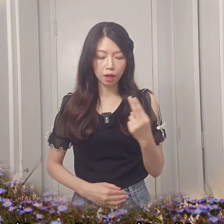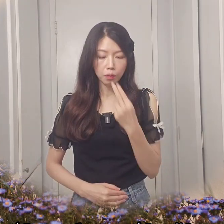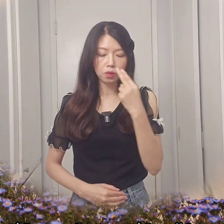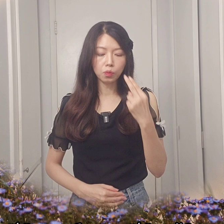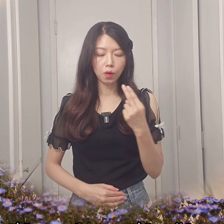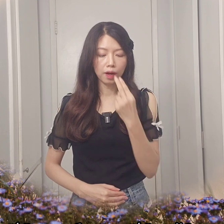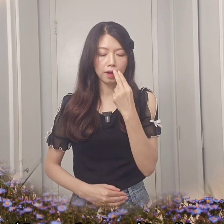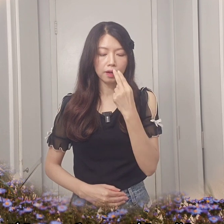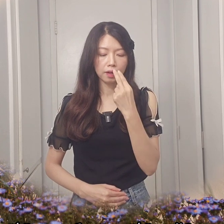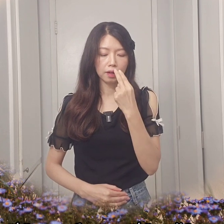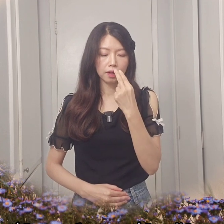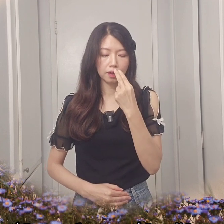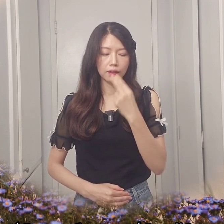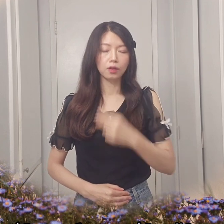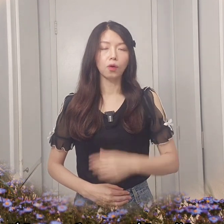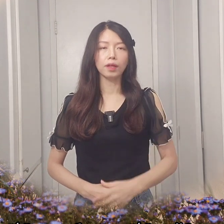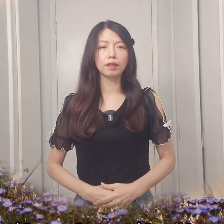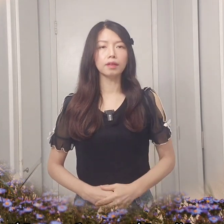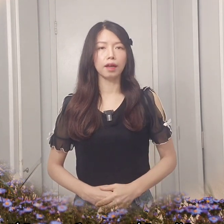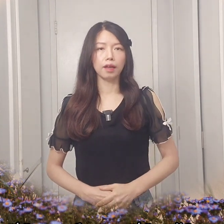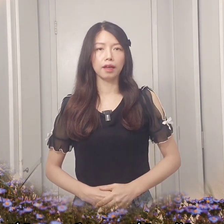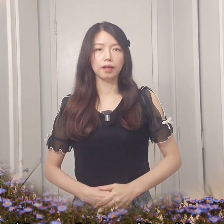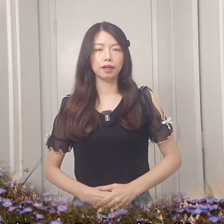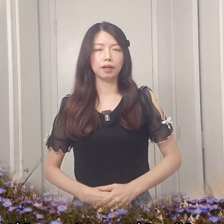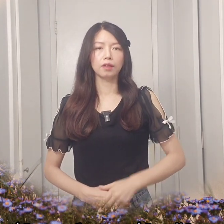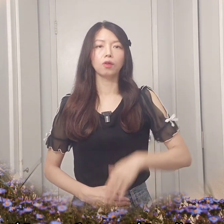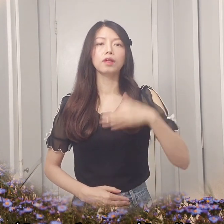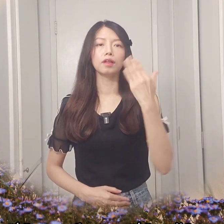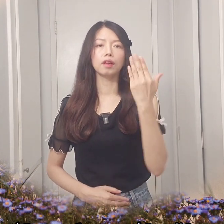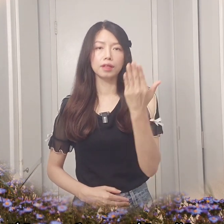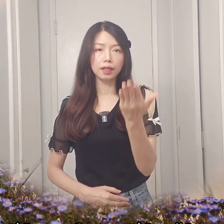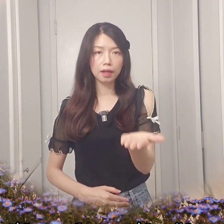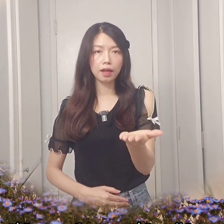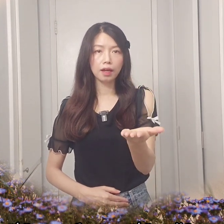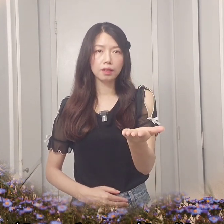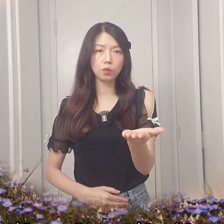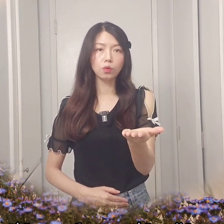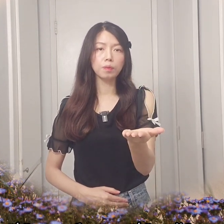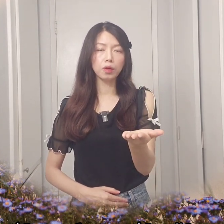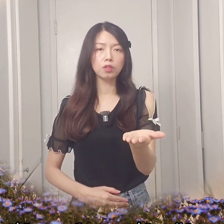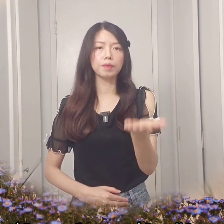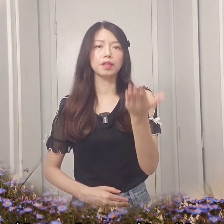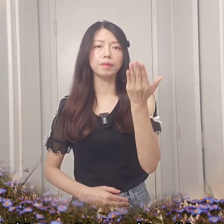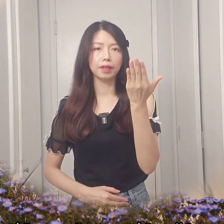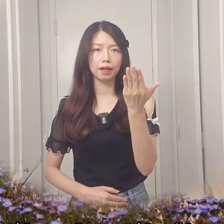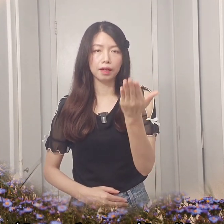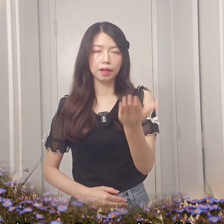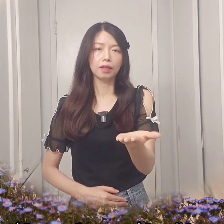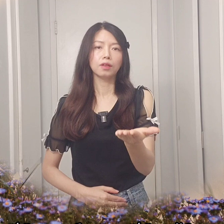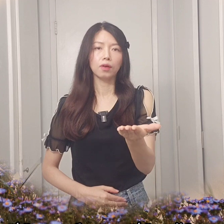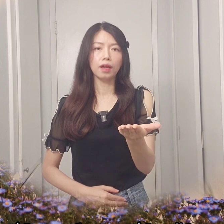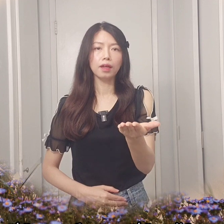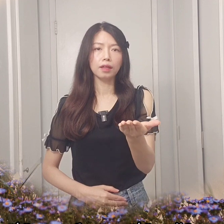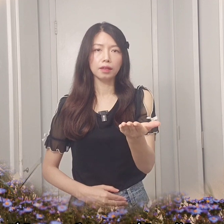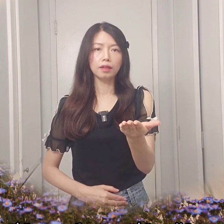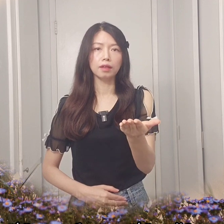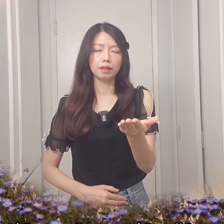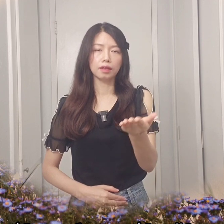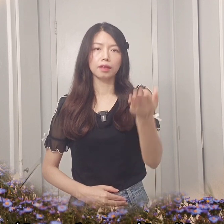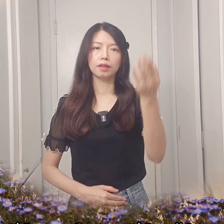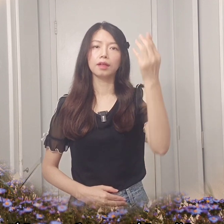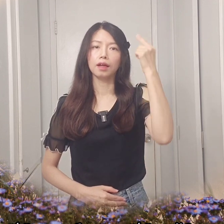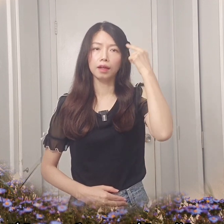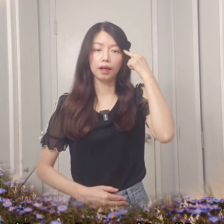돼요. 목숨과 너의 뜻 다해. 너는 이렇게 상대를 향해서 손을 펴주시면 됩니다. 너의